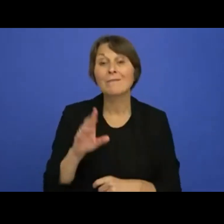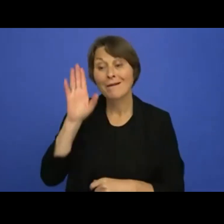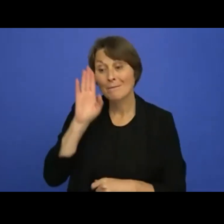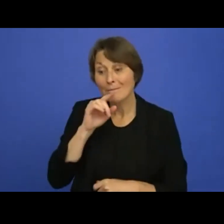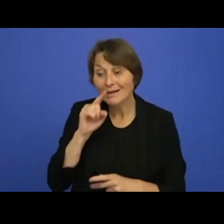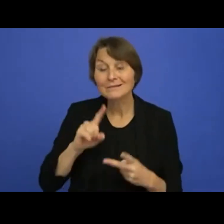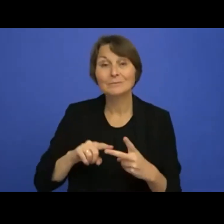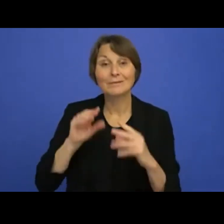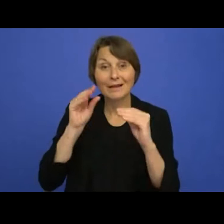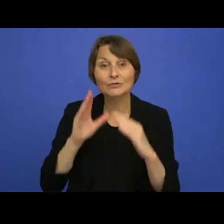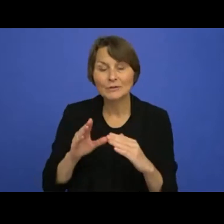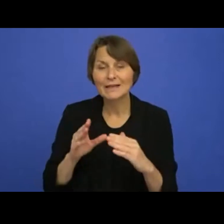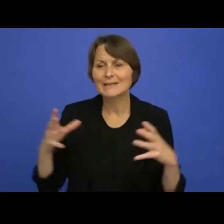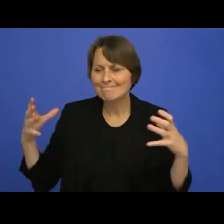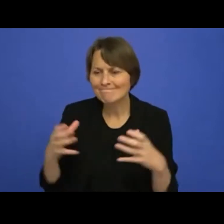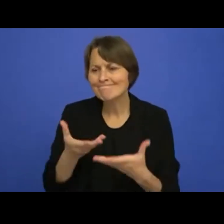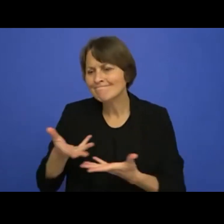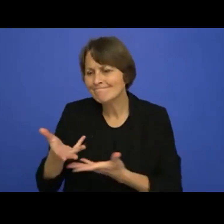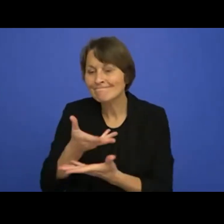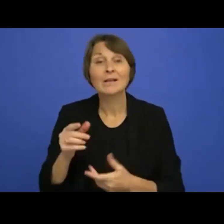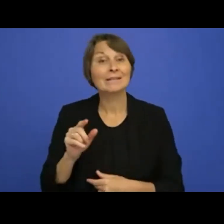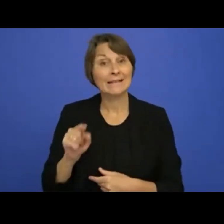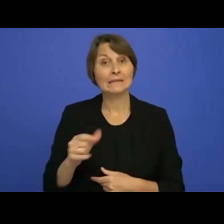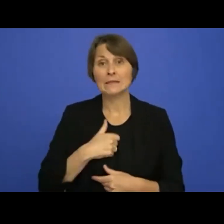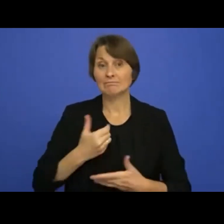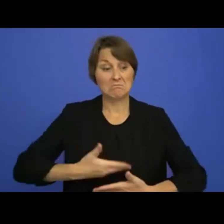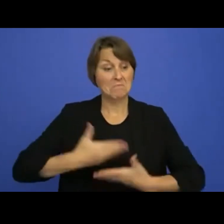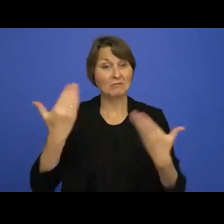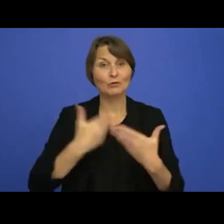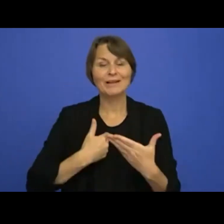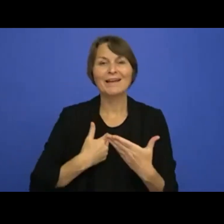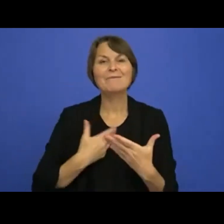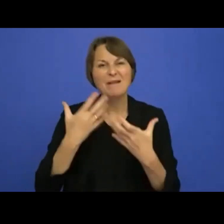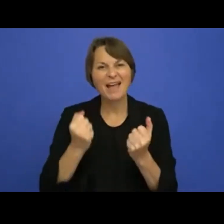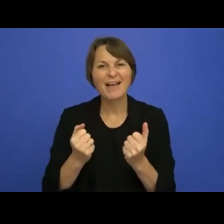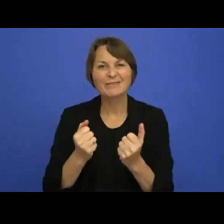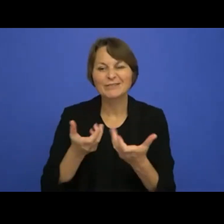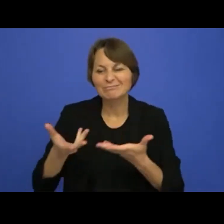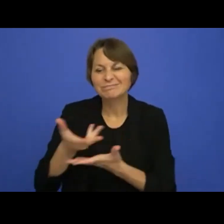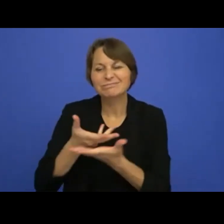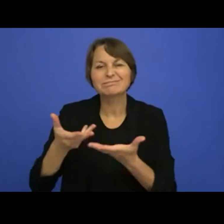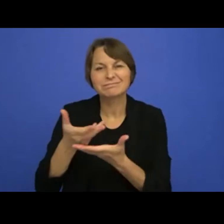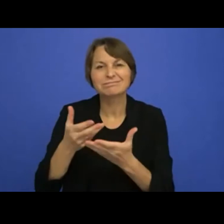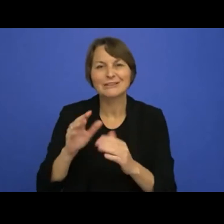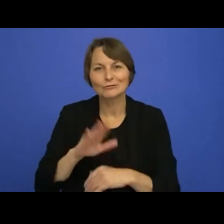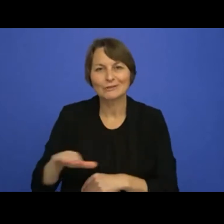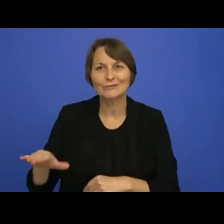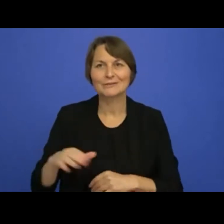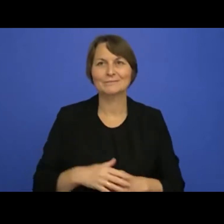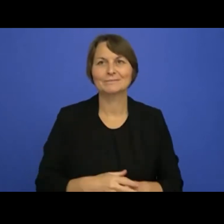des techniques de dépistage, etc. pour les parents, pour les éducateurs et travaillent au quotidien avec les enfants. Le réseau